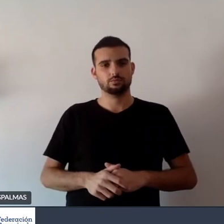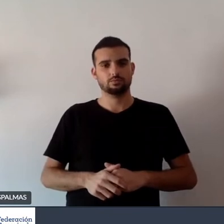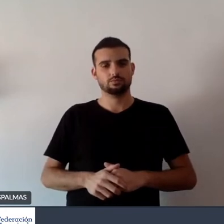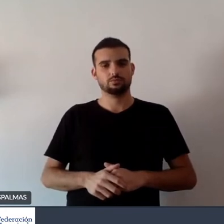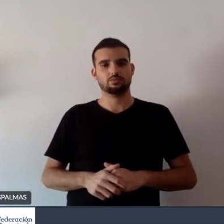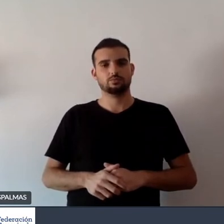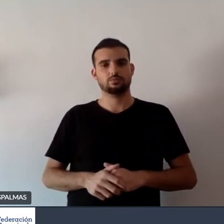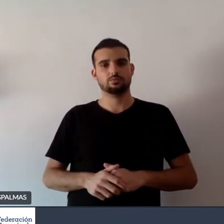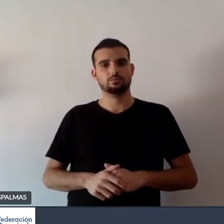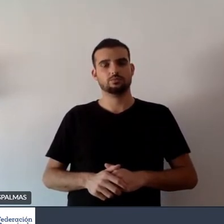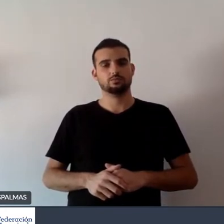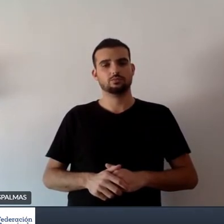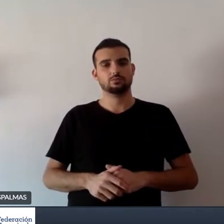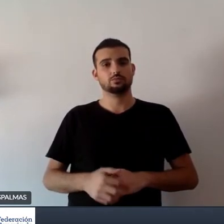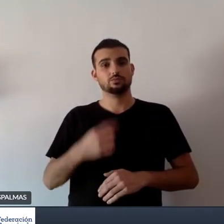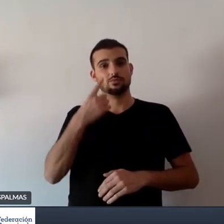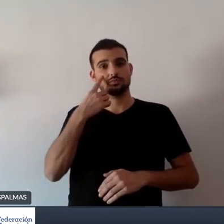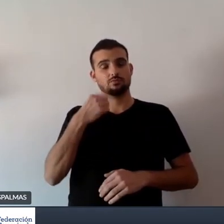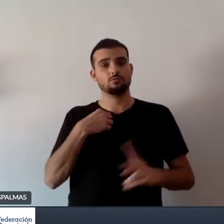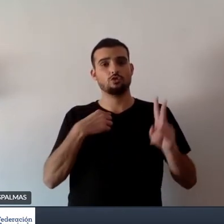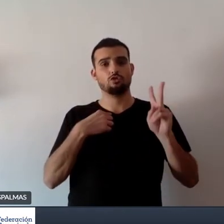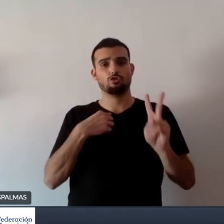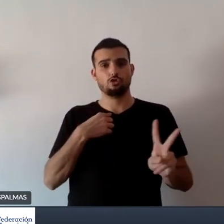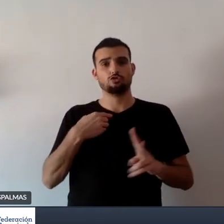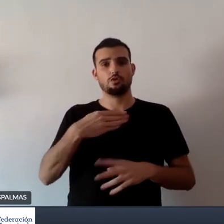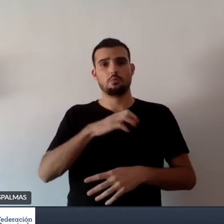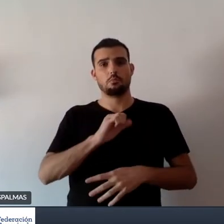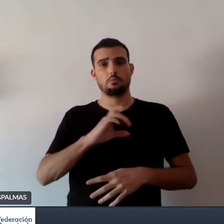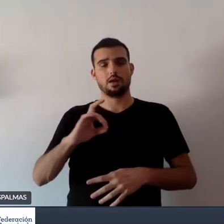Aquí lo que vamos a ver es dos back screens simultáneos.